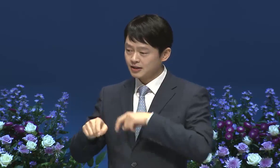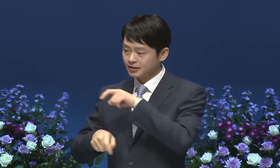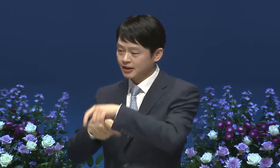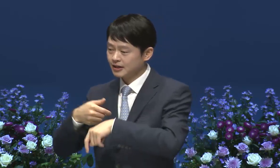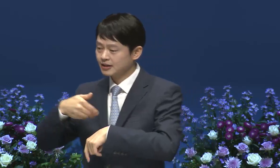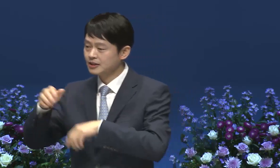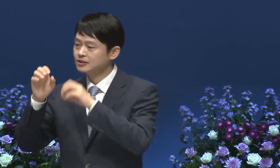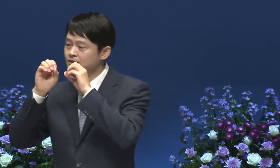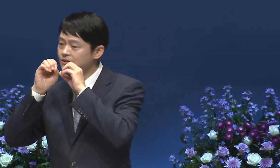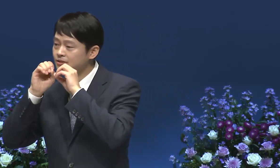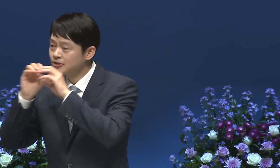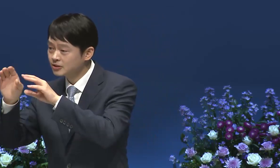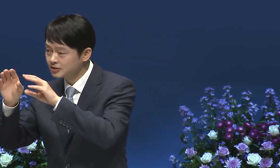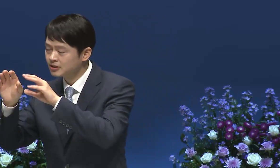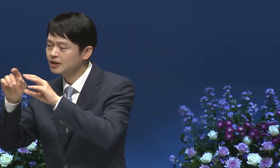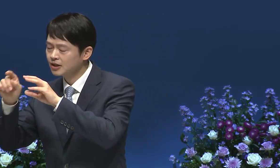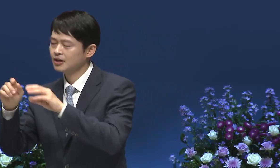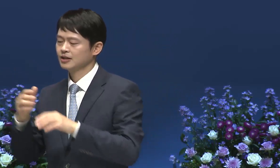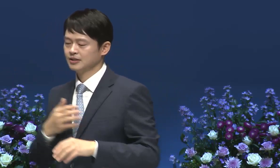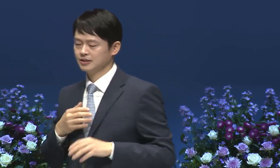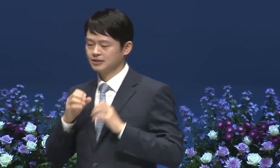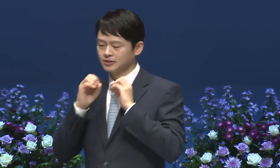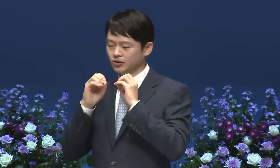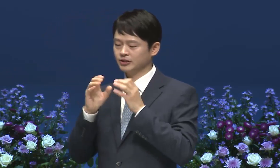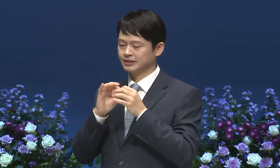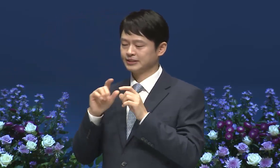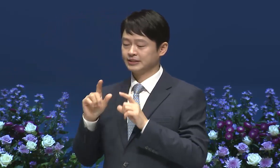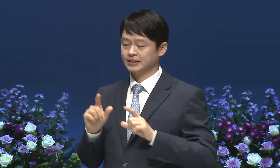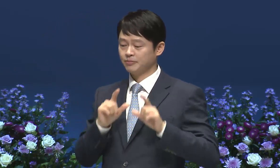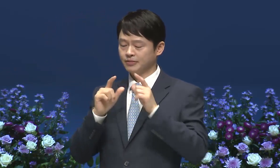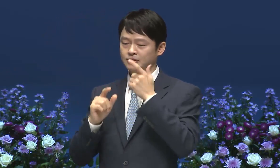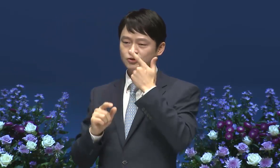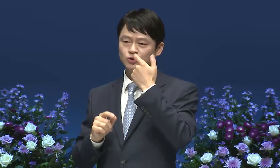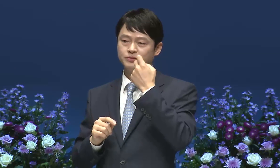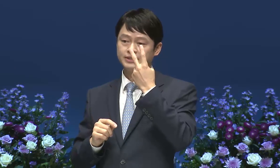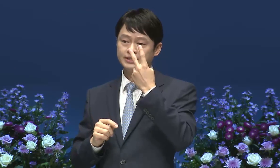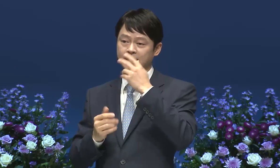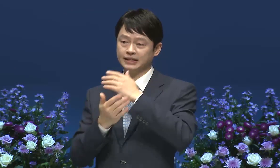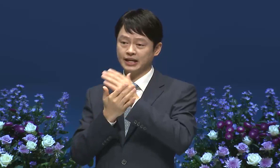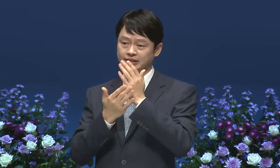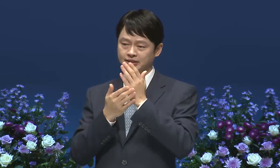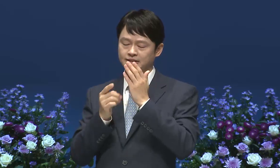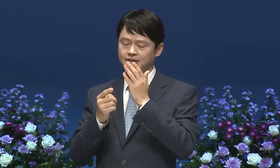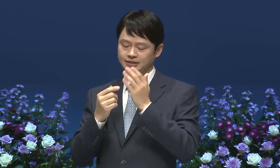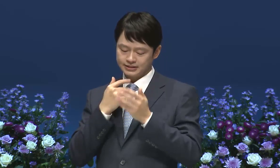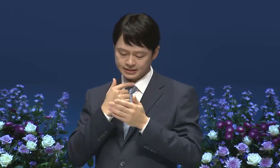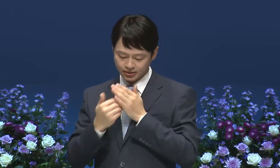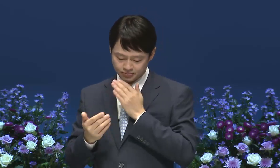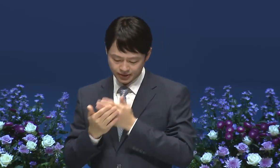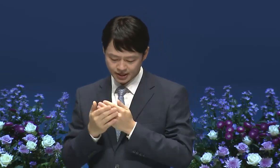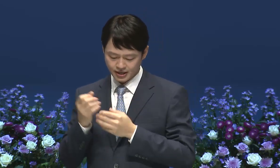237 나라, 그 현장 속에 복음이 증거되고 그 현장 속에 여러분들이 선교사로 서며